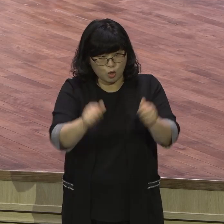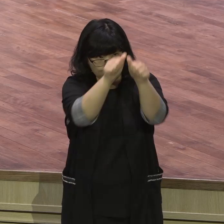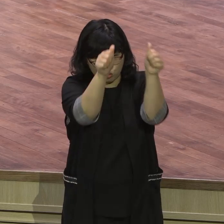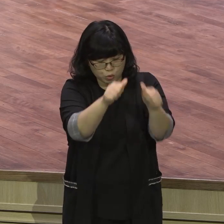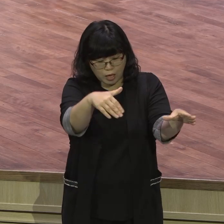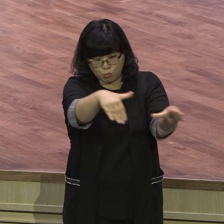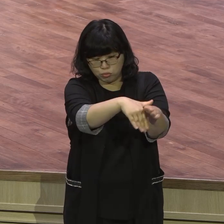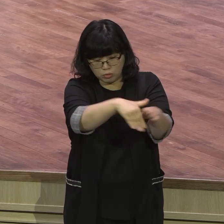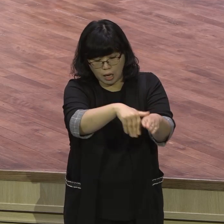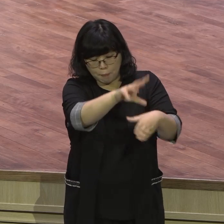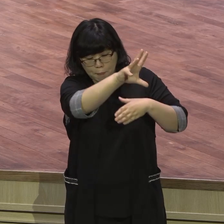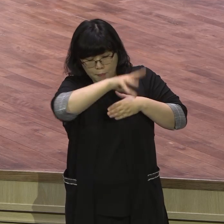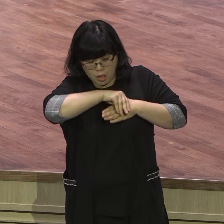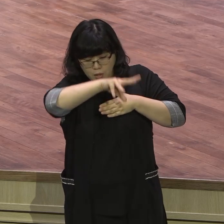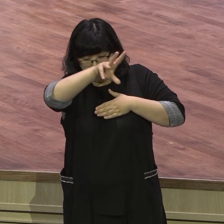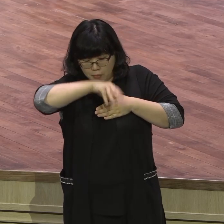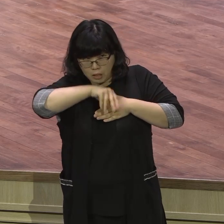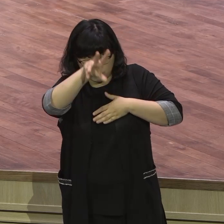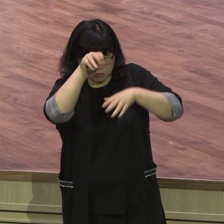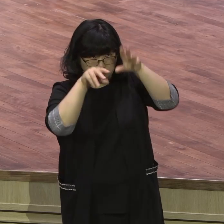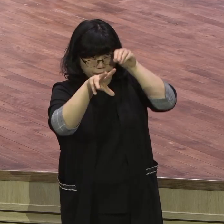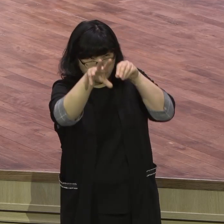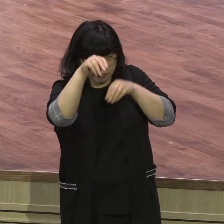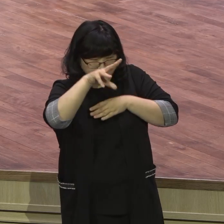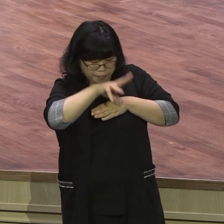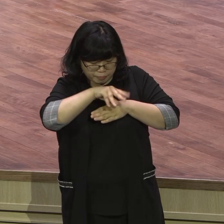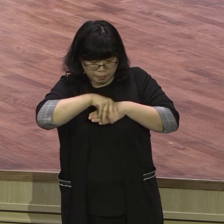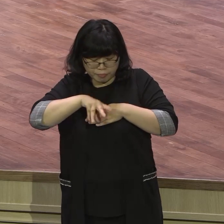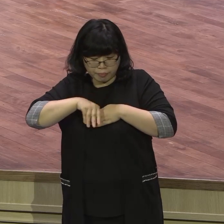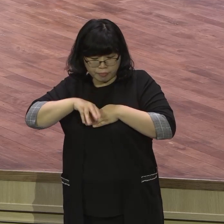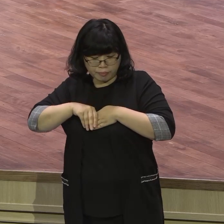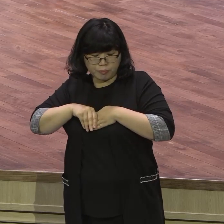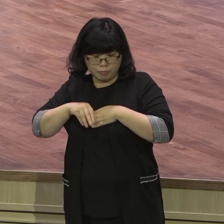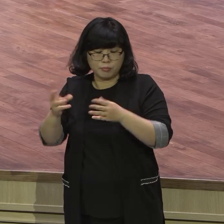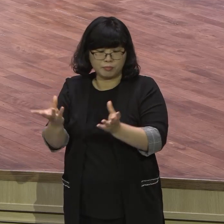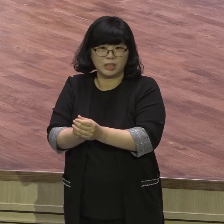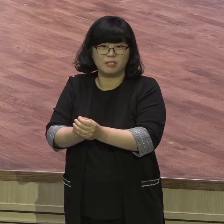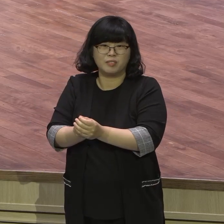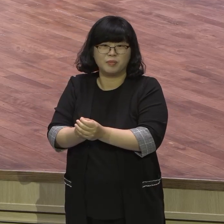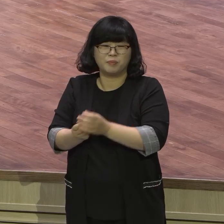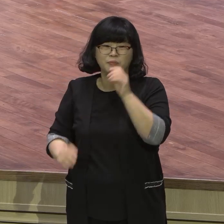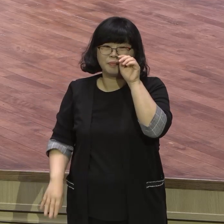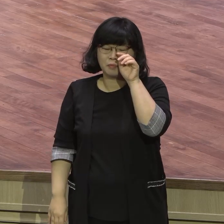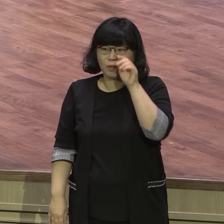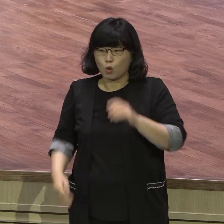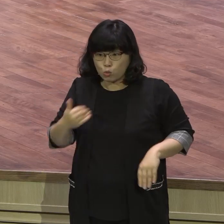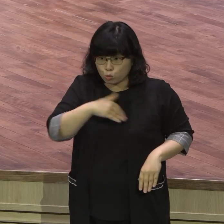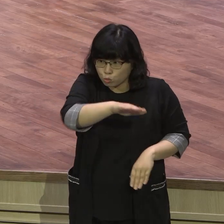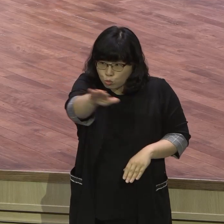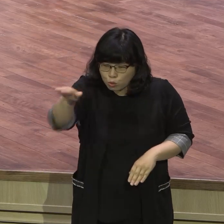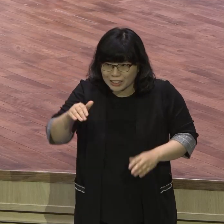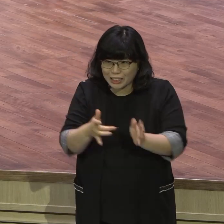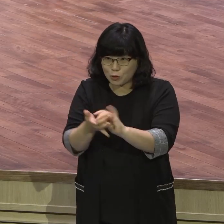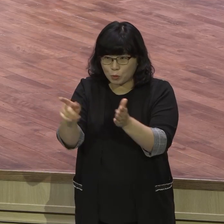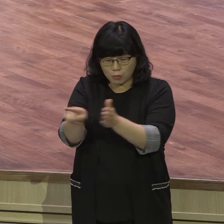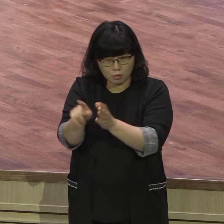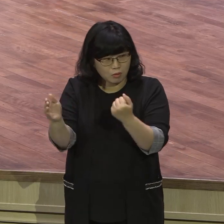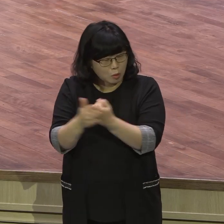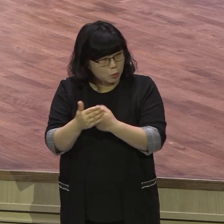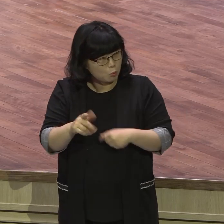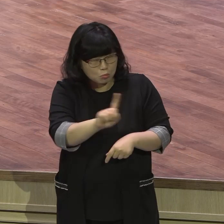그러니까 우상문화 우리는 무슨 우상 보면 좀 기분이 안 좋잖아요. 그러나 또